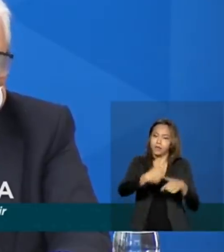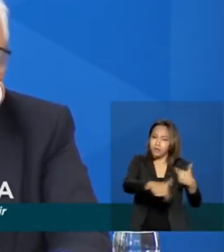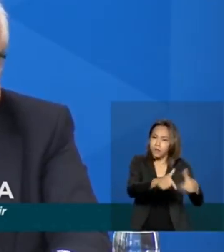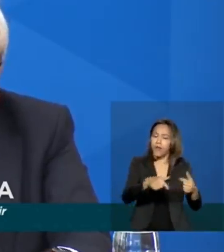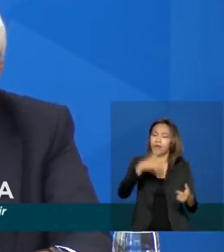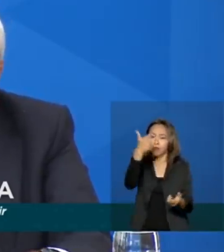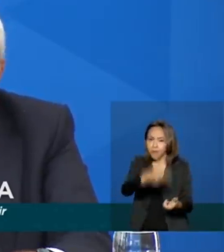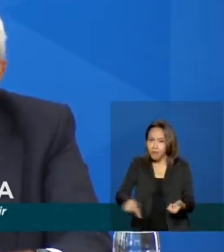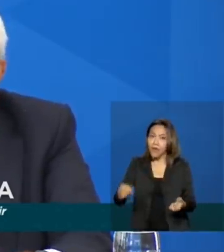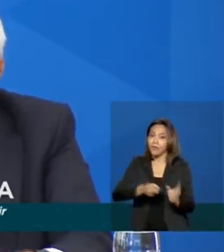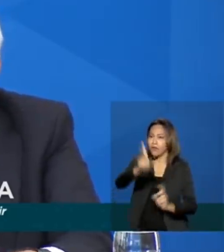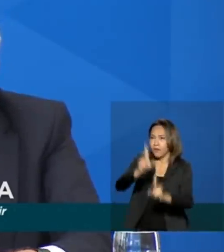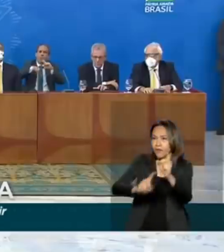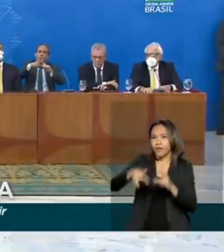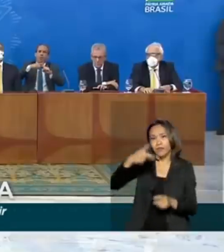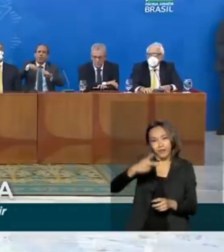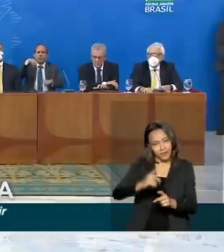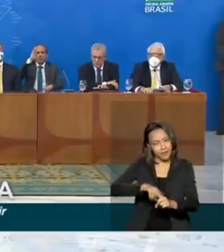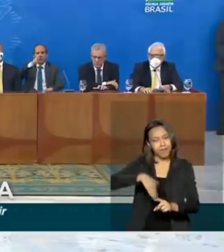e mais Brasil.